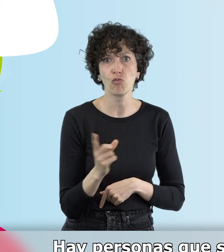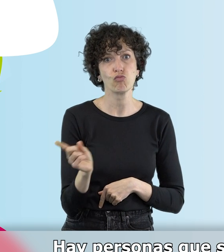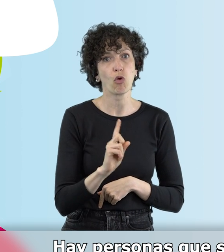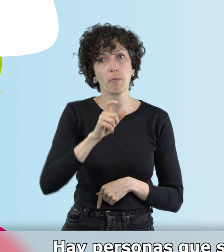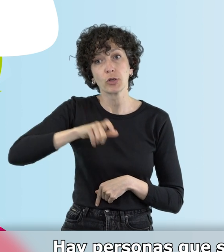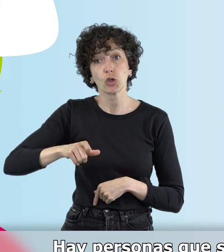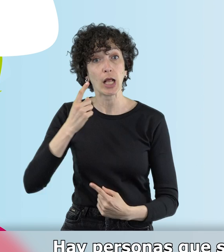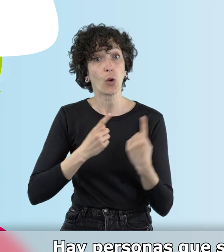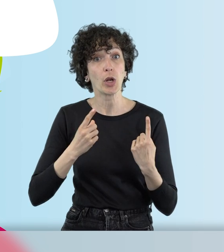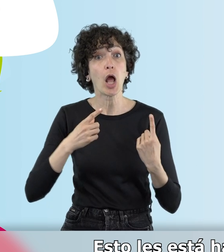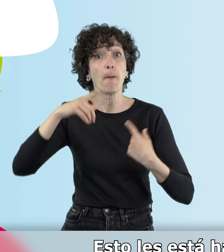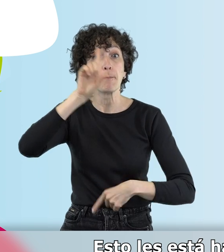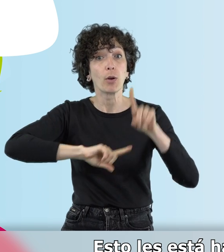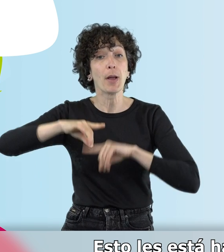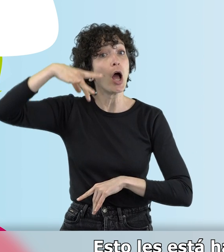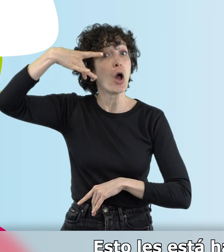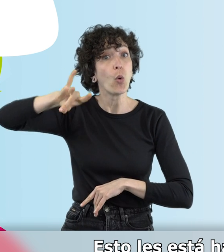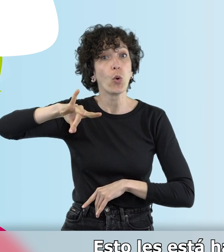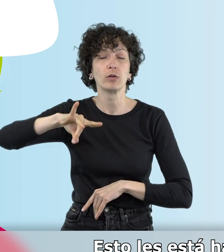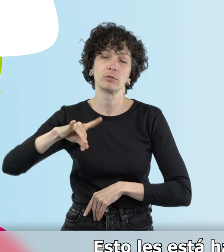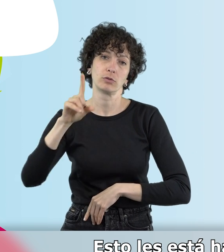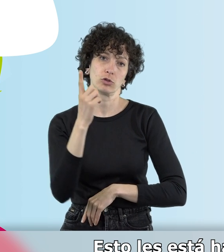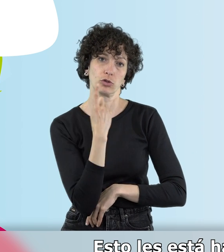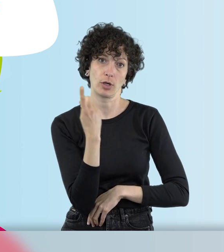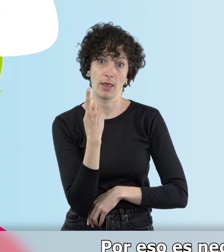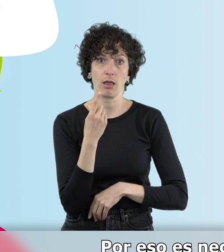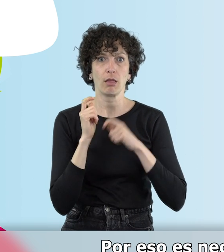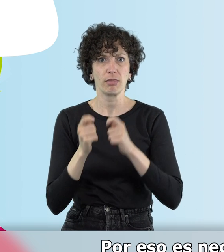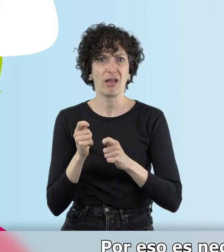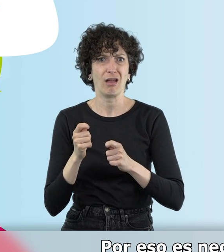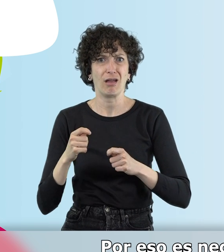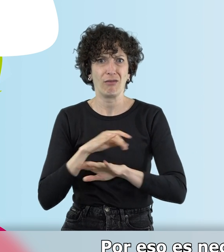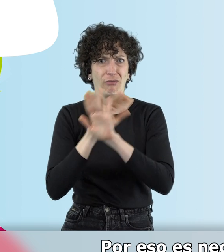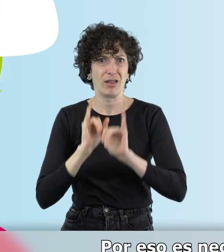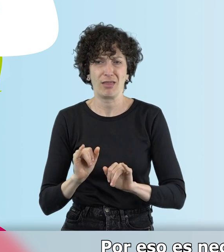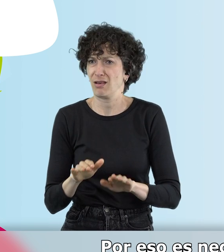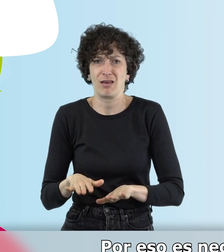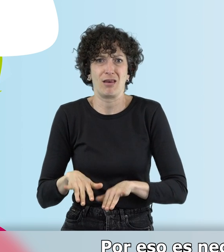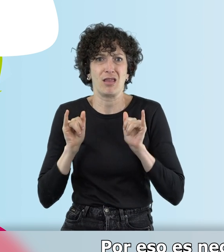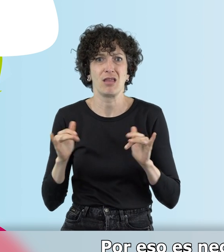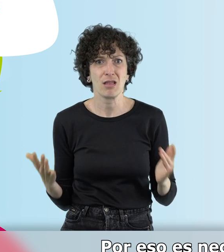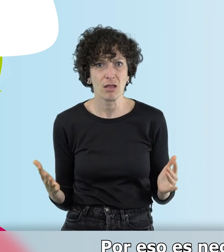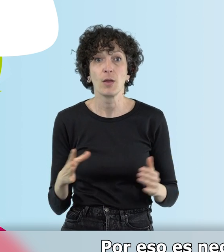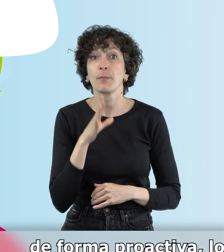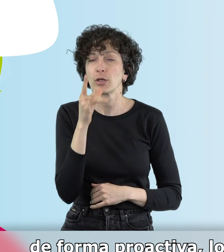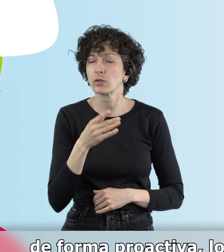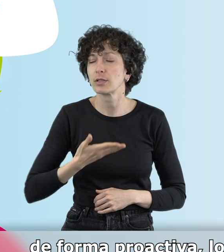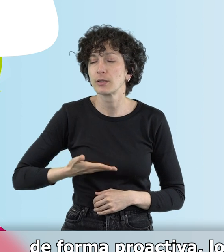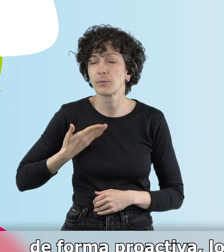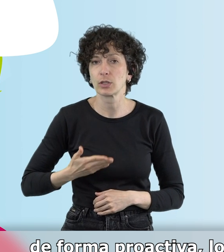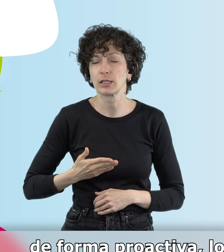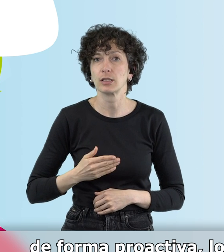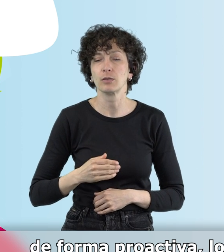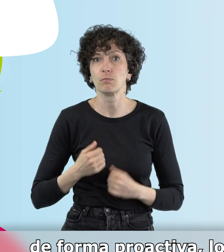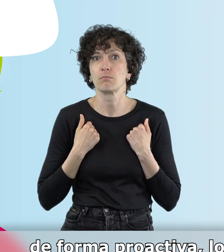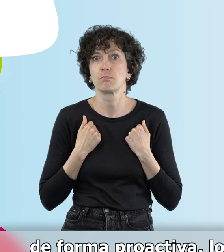simplemente su único problema es la soledad y esto les está haciendo tremendamente infelices. Por eso es necesario detectar y darse cuenta de